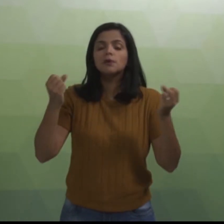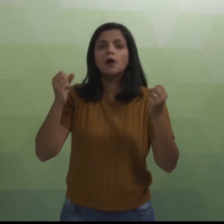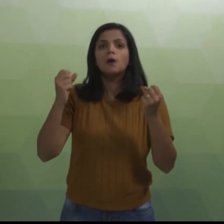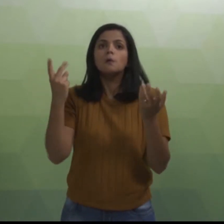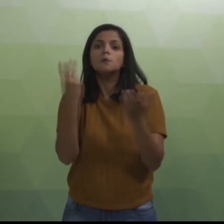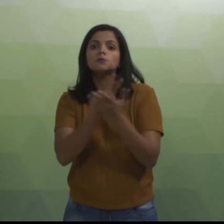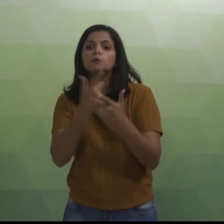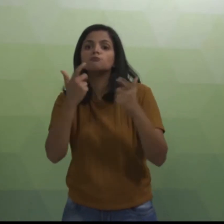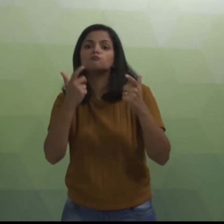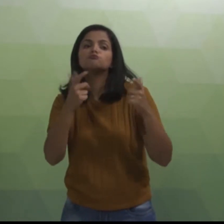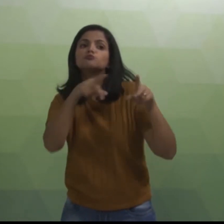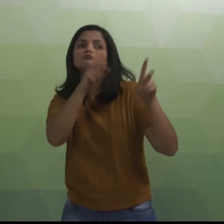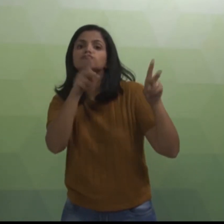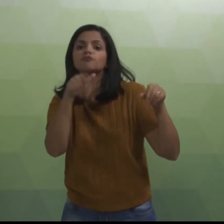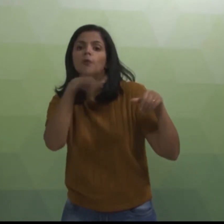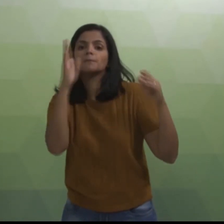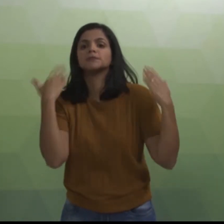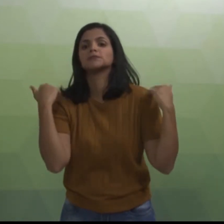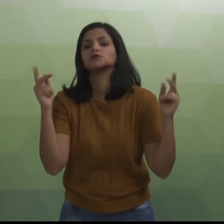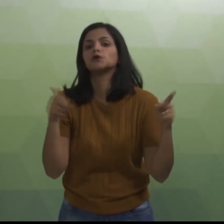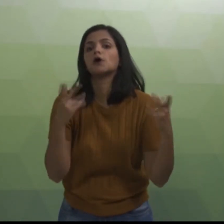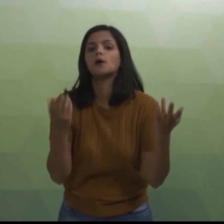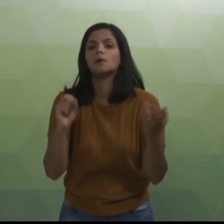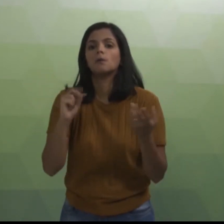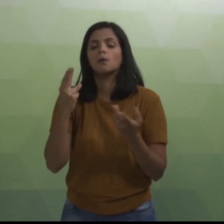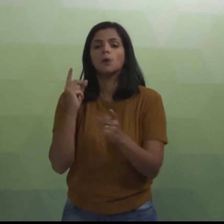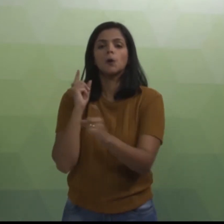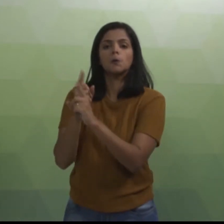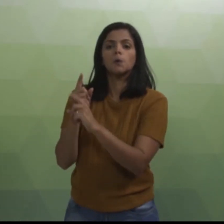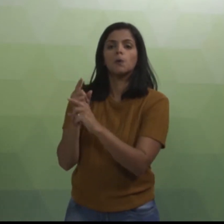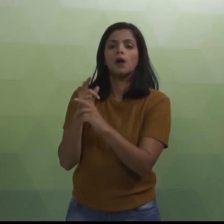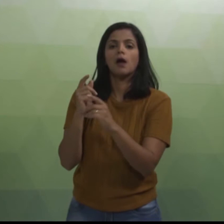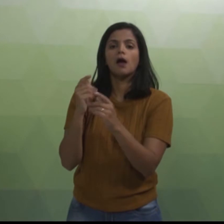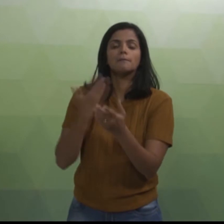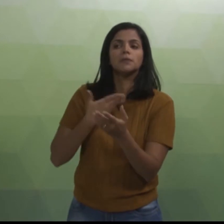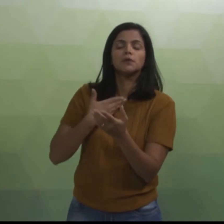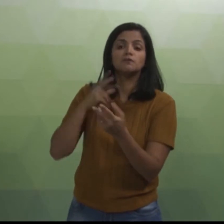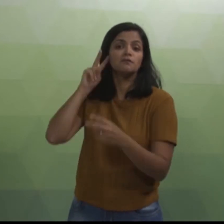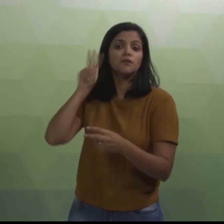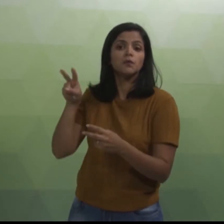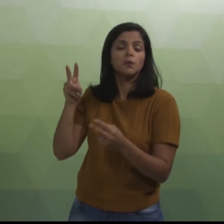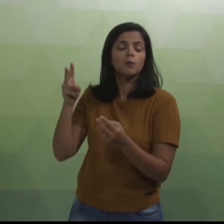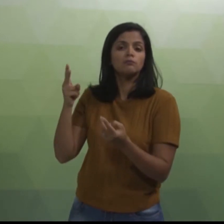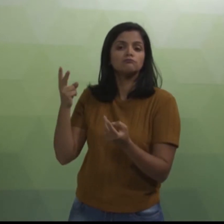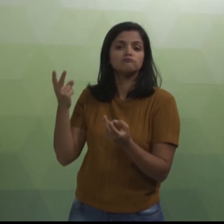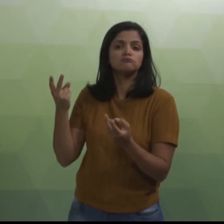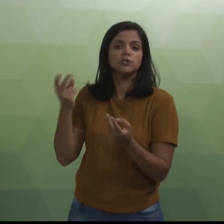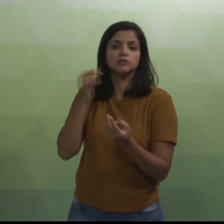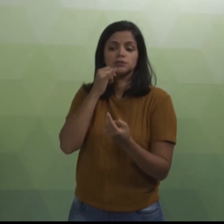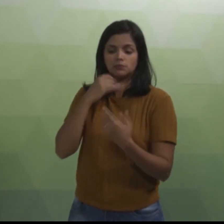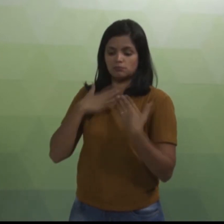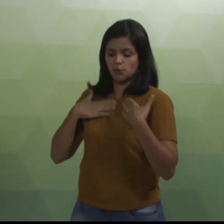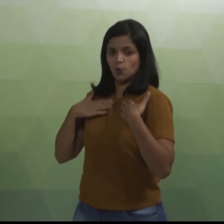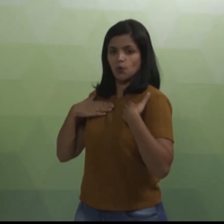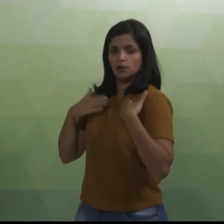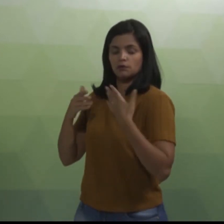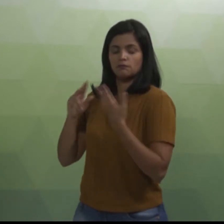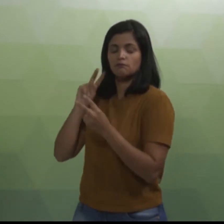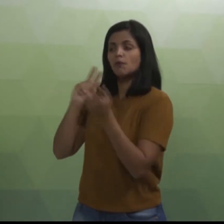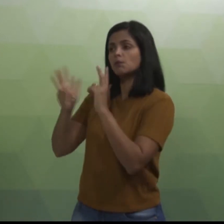eles estariam. Por exemplo, se for um evento, um shopping, um passeio, se eu ver um